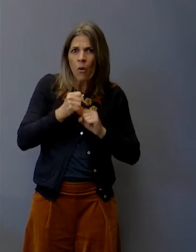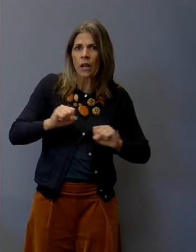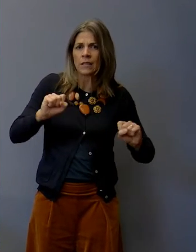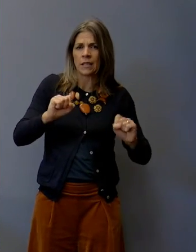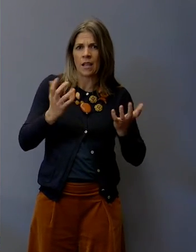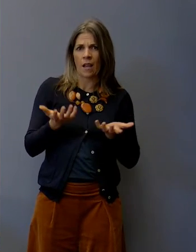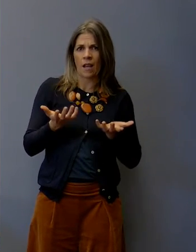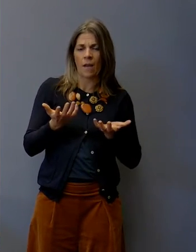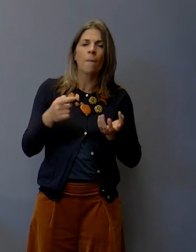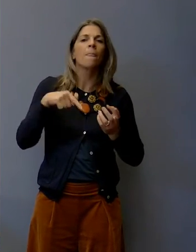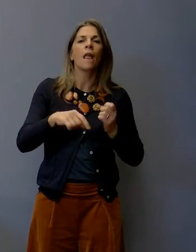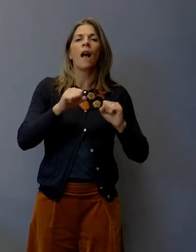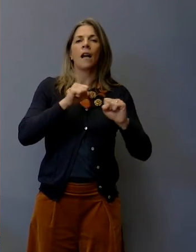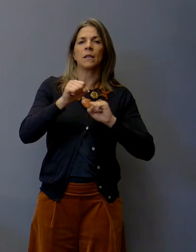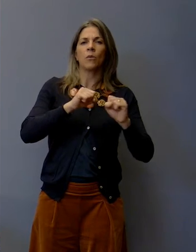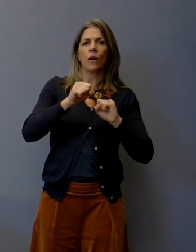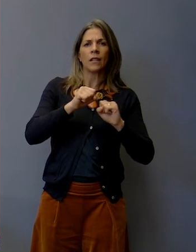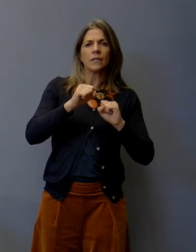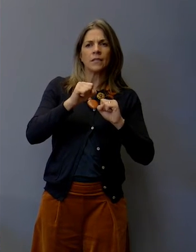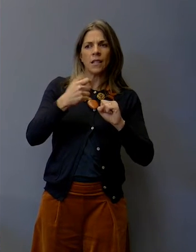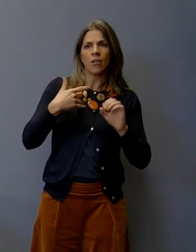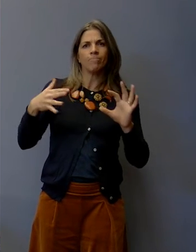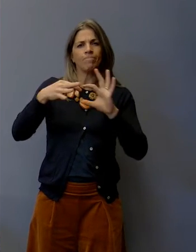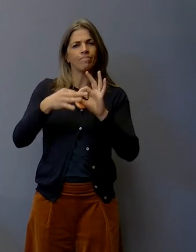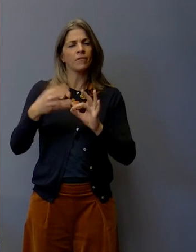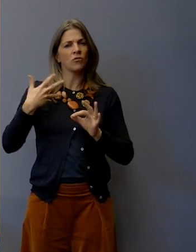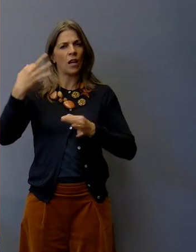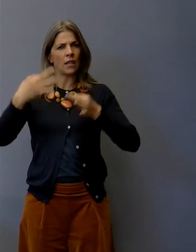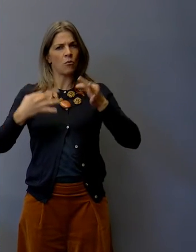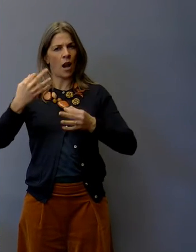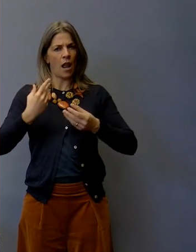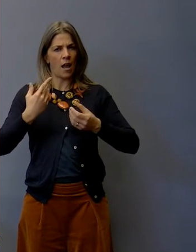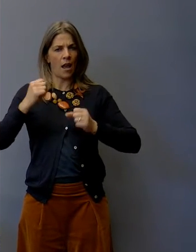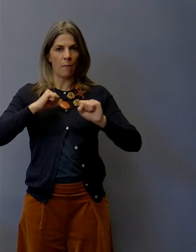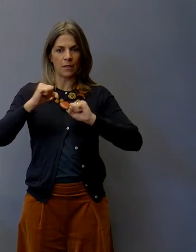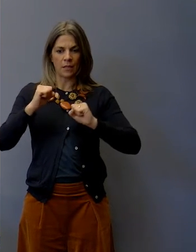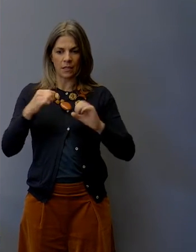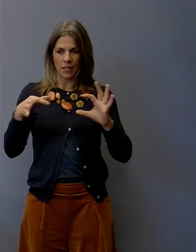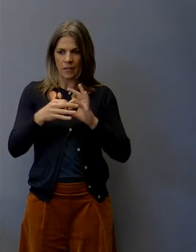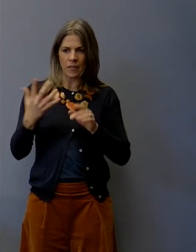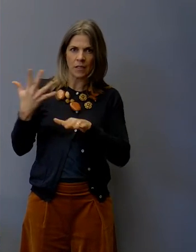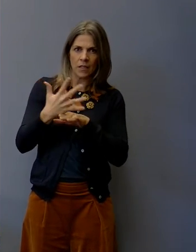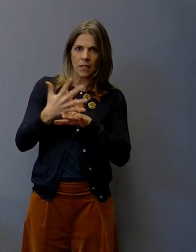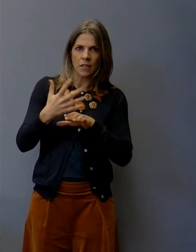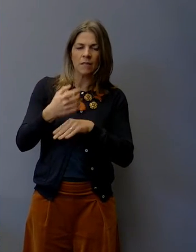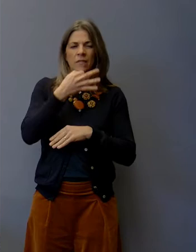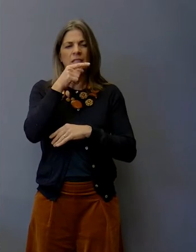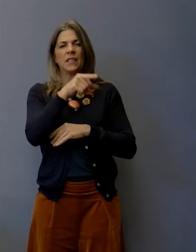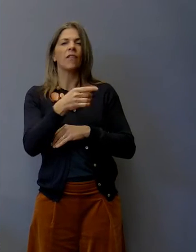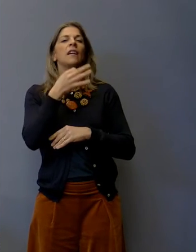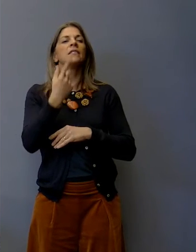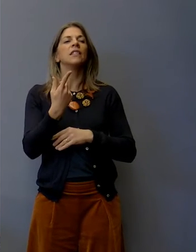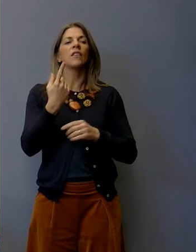un'amministrazione che perde dei tribunali amministrative vuol dire che amministra confronto istituzionale senza tenere in alcun conto la